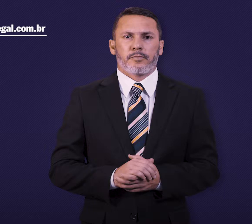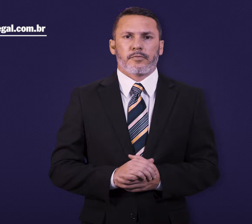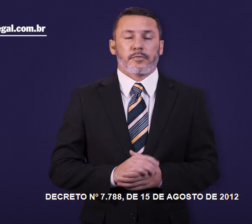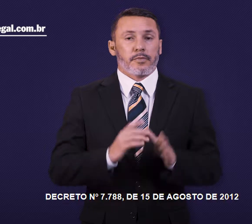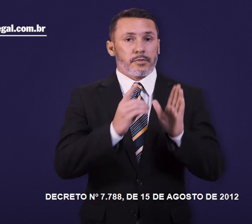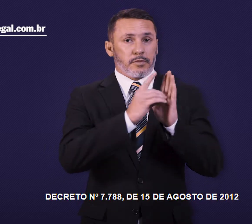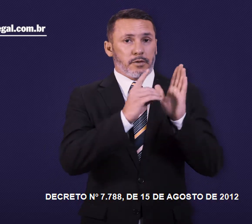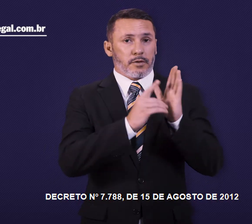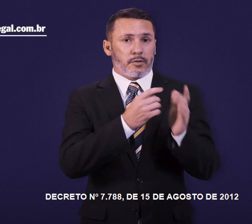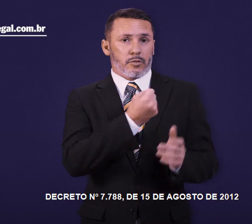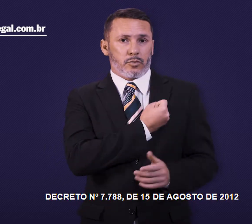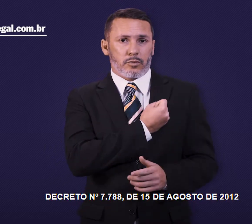Decreto número